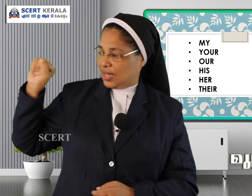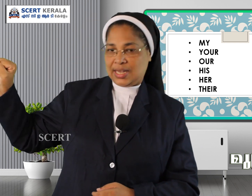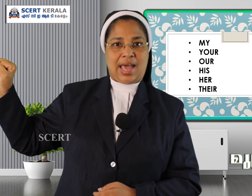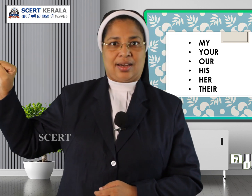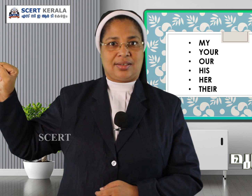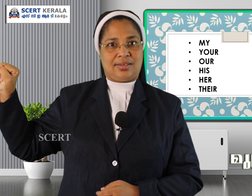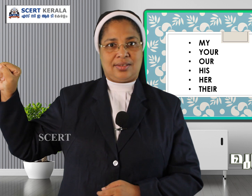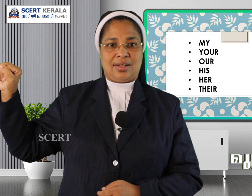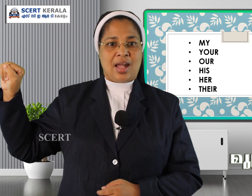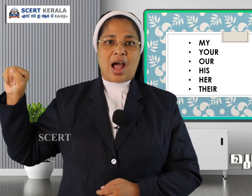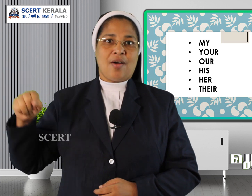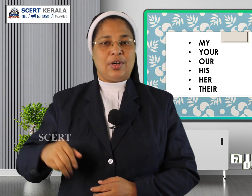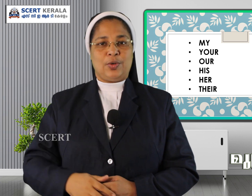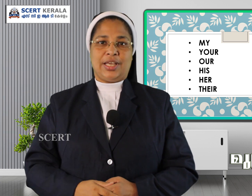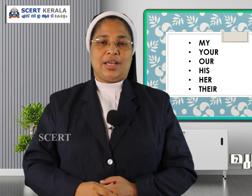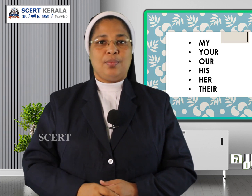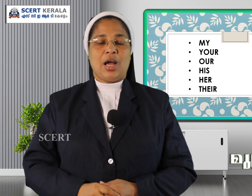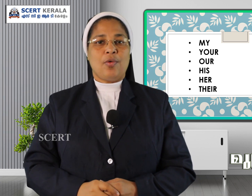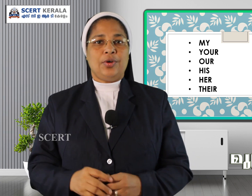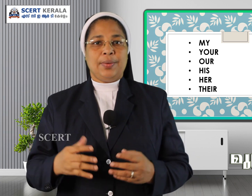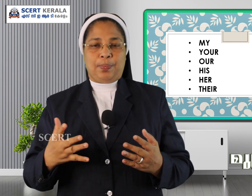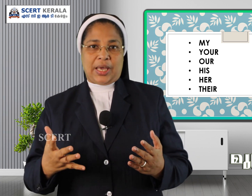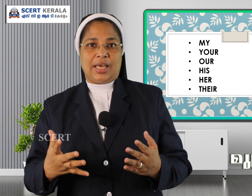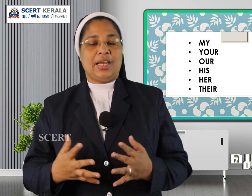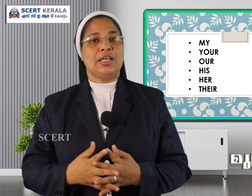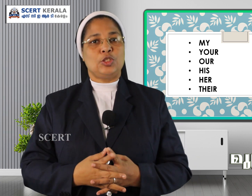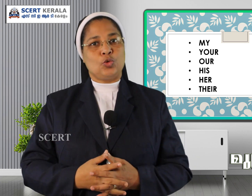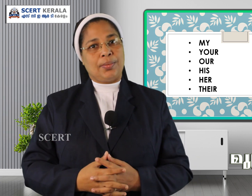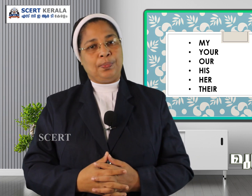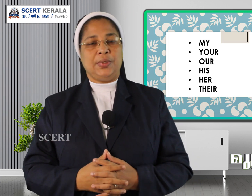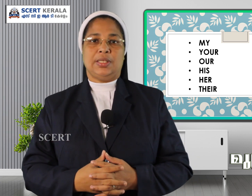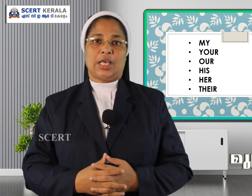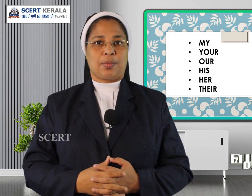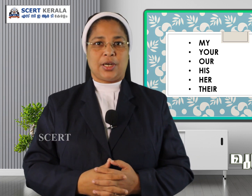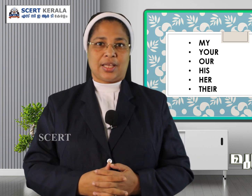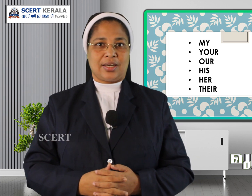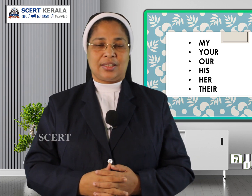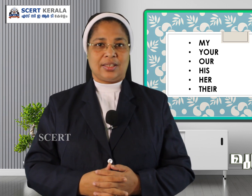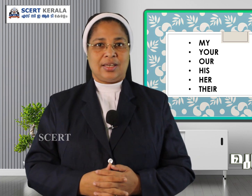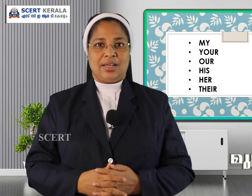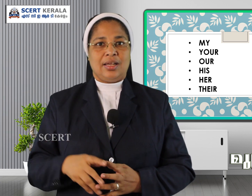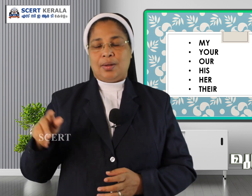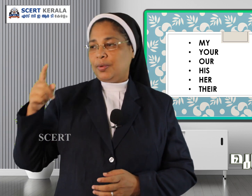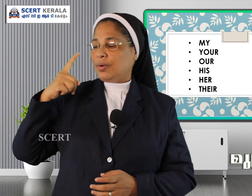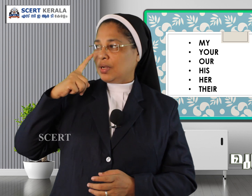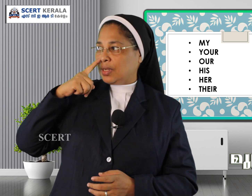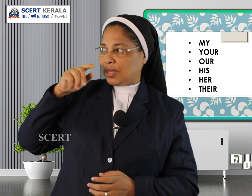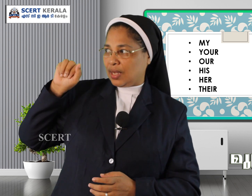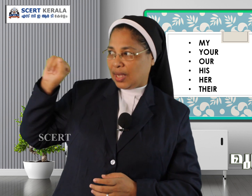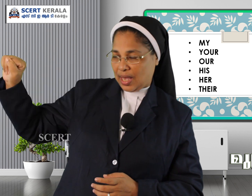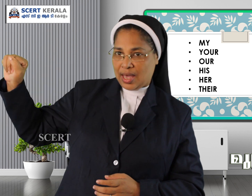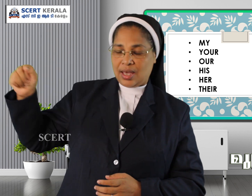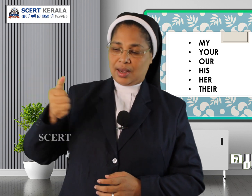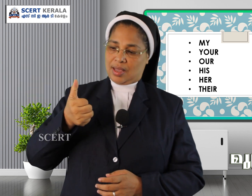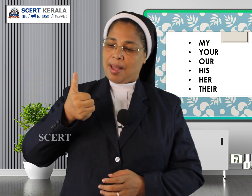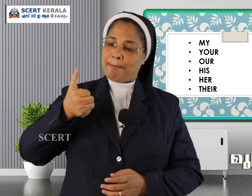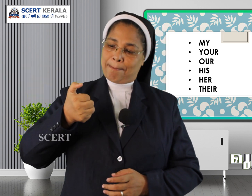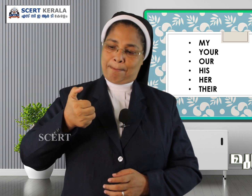ഹെർ, അവളുടെ. അപ്പോൾ അവളുടെ പേന ചുവപ്പ് നിറമുള്ളതാണ്. അപ്പോൾ ഹെയർ,